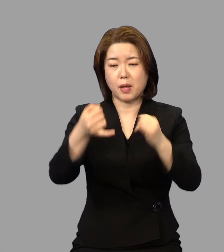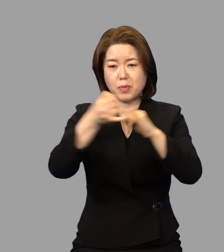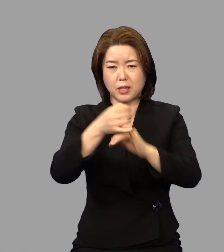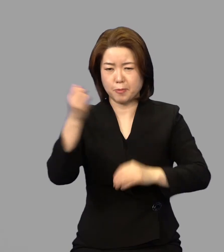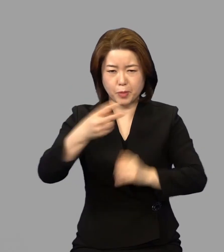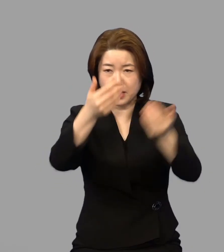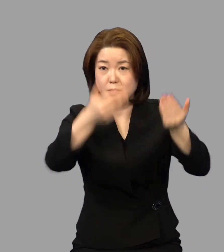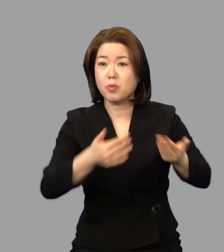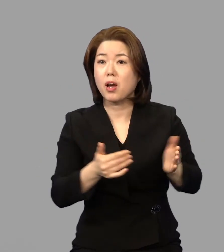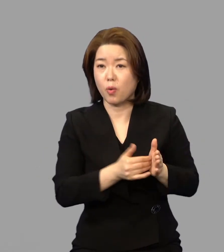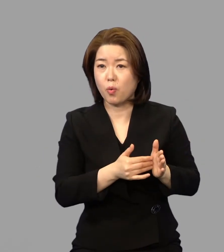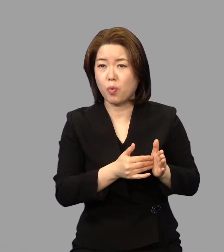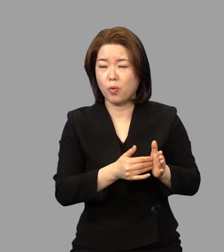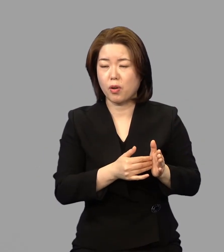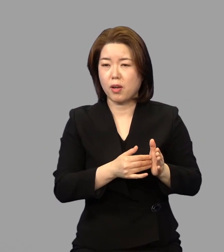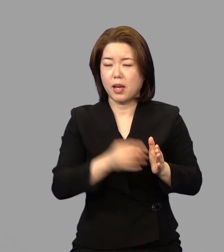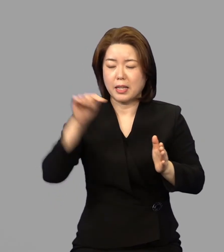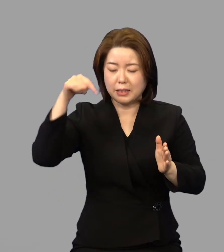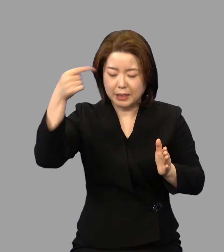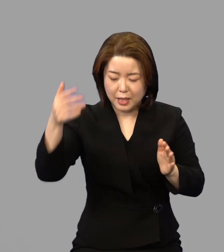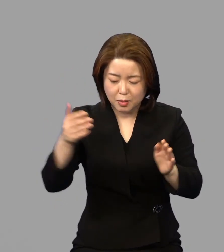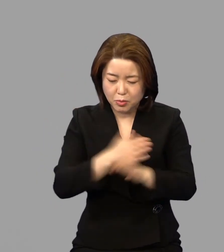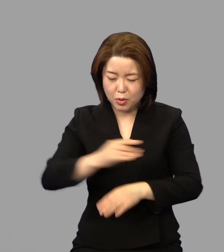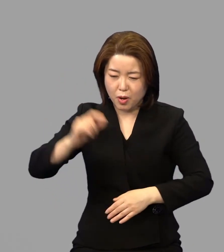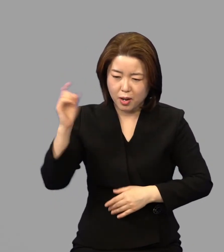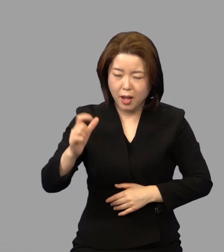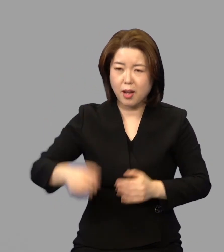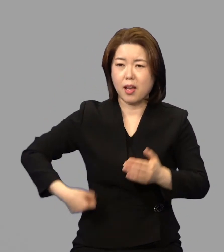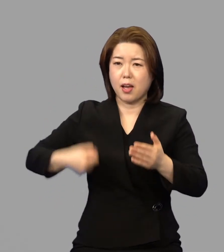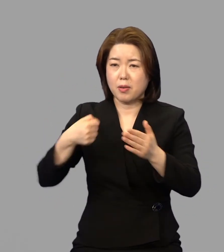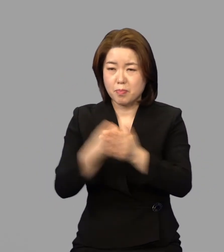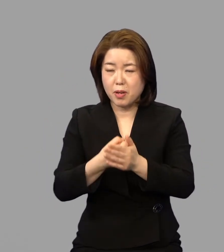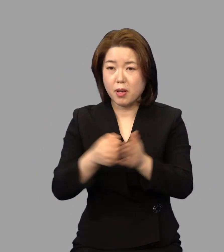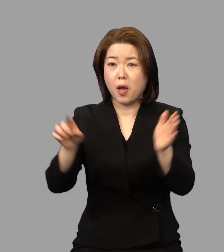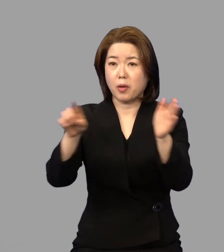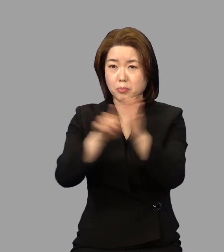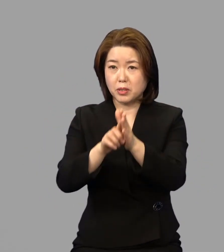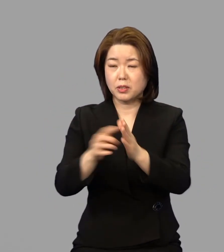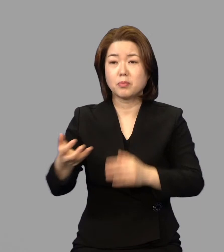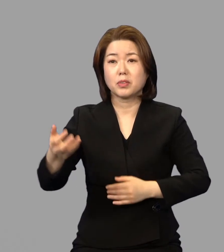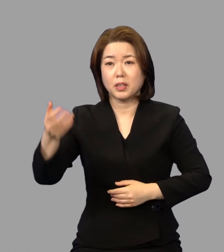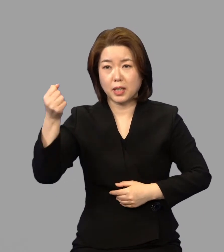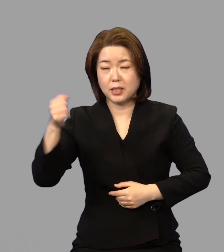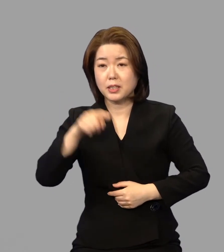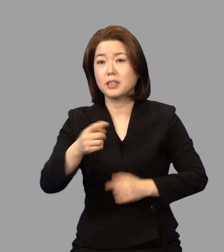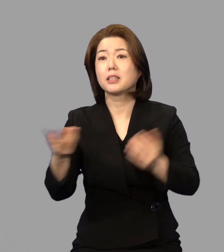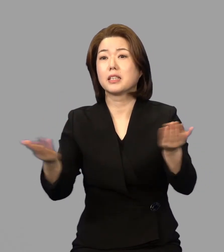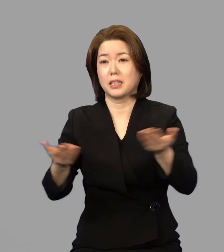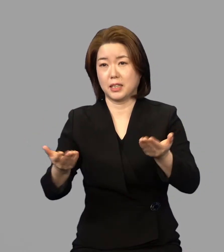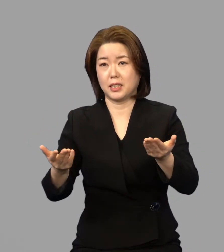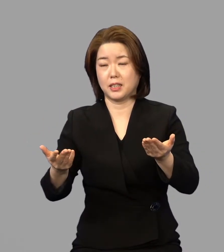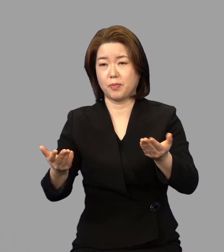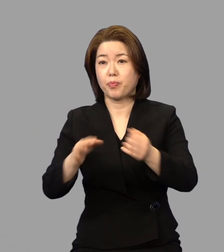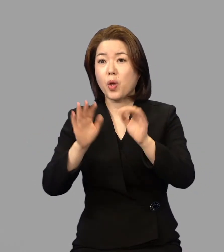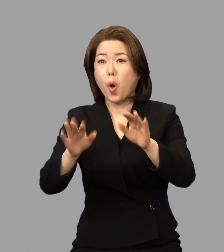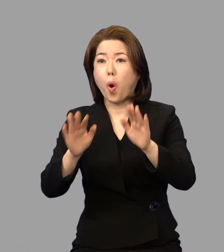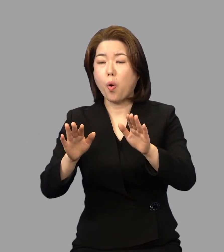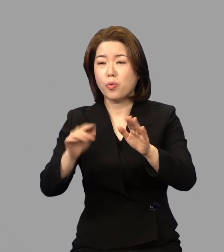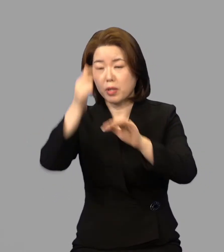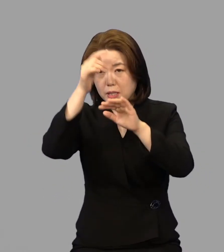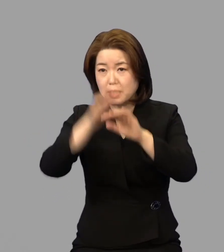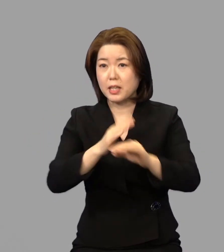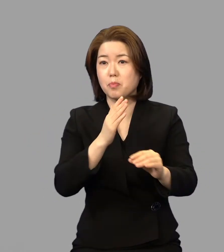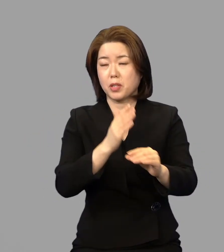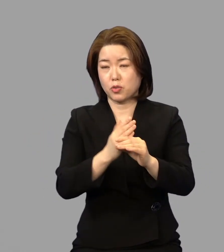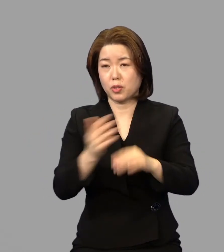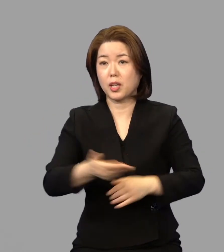받고 그리고 굳세고 강한 마음을, 믿음을 가지게 된 그 사건이 오늘 이 예배 중에